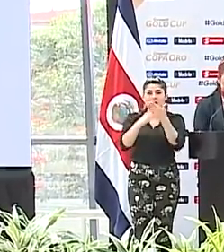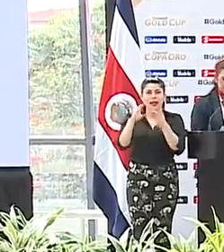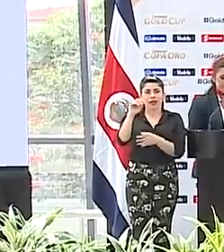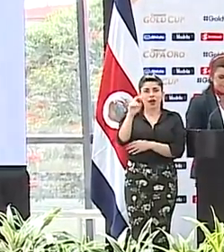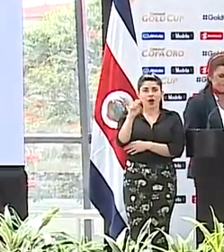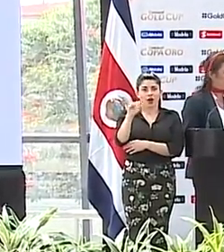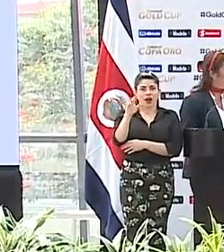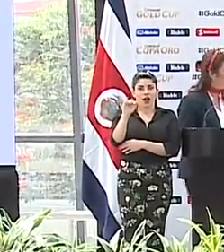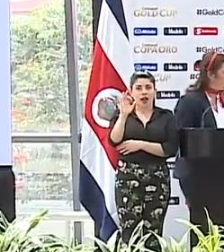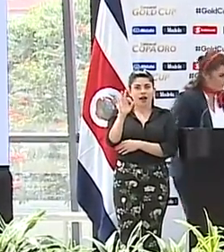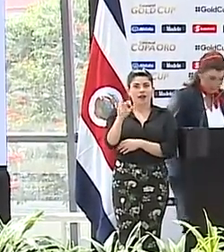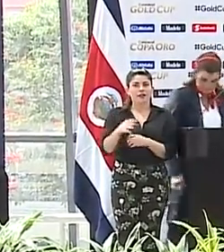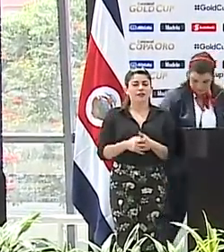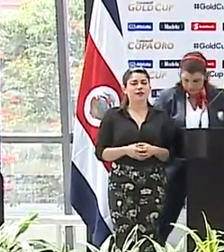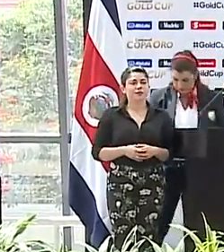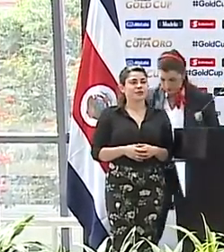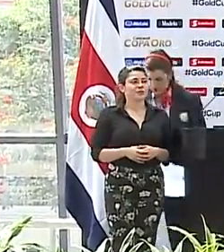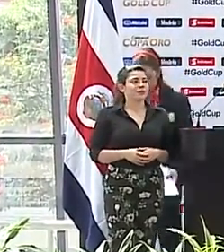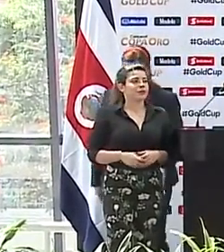CONCACAF.